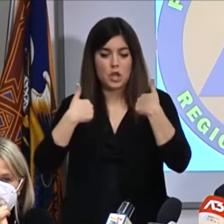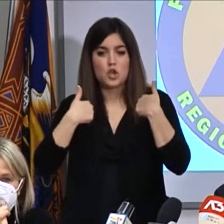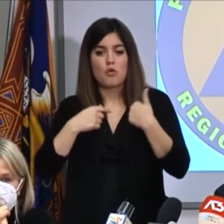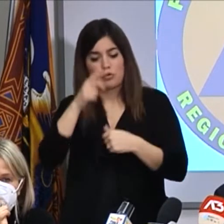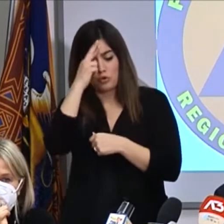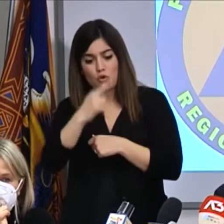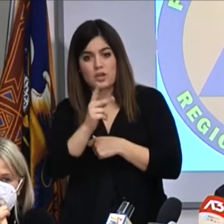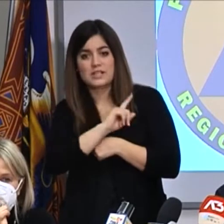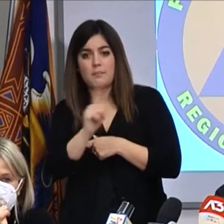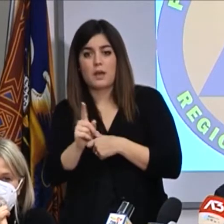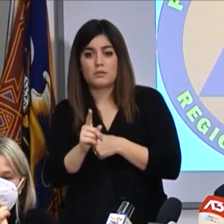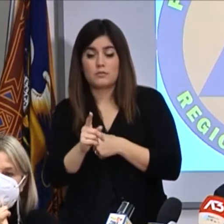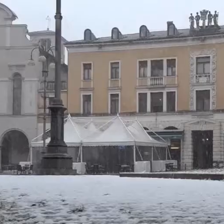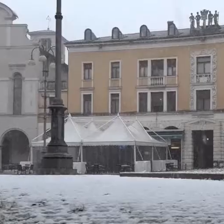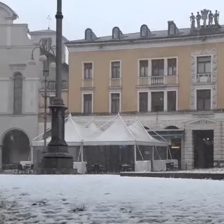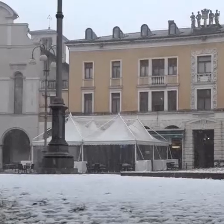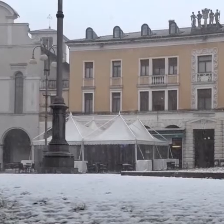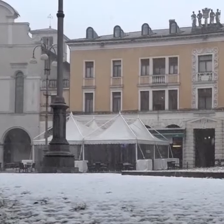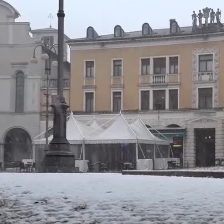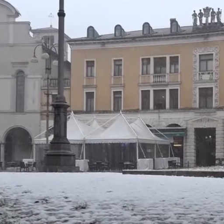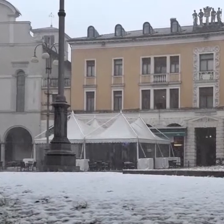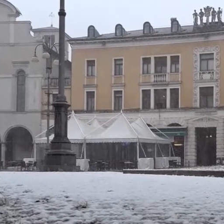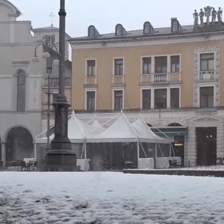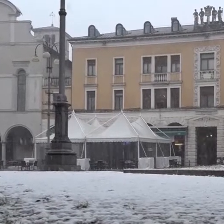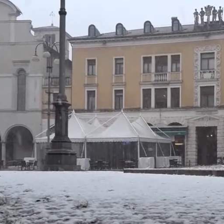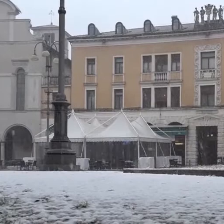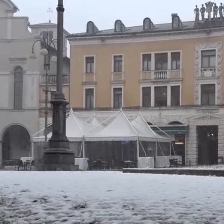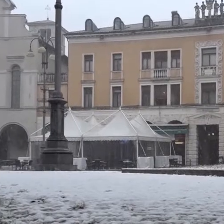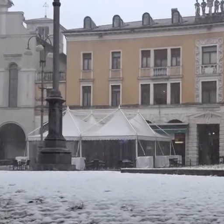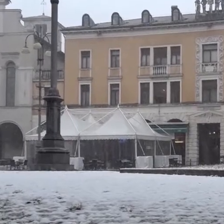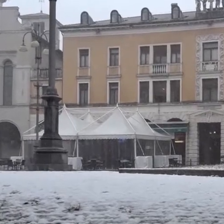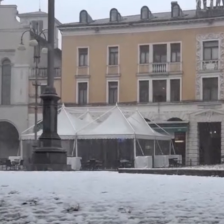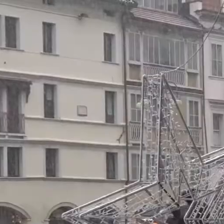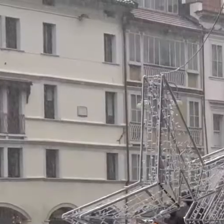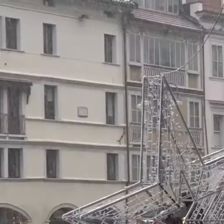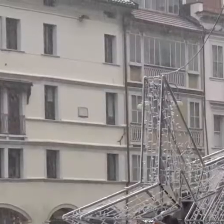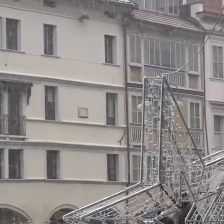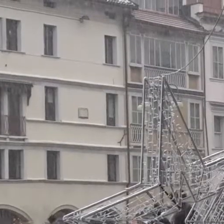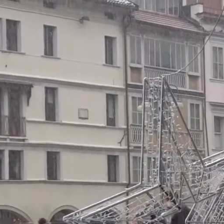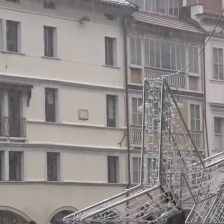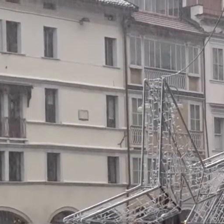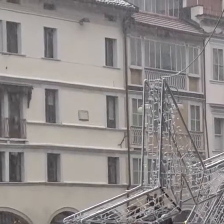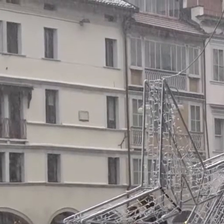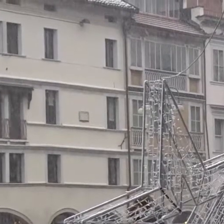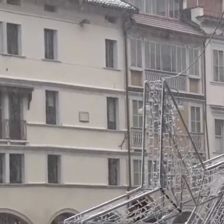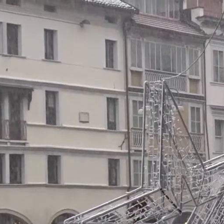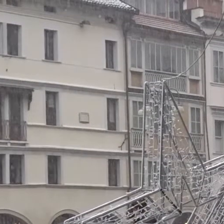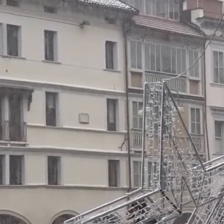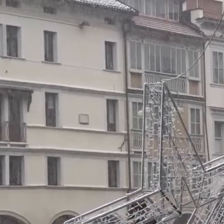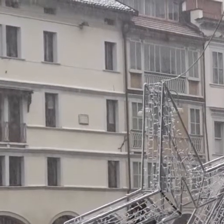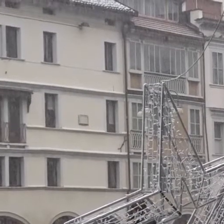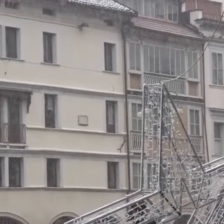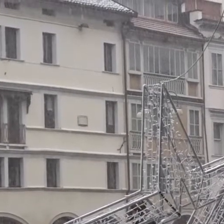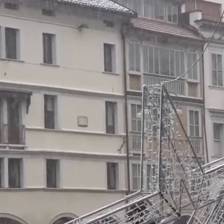criticato in particolare il divieto imposto nel decreto natale di spostarsi dai propri comuni di residenza nei giorni del 25 e 26